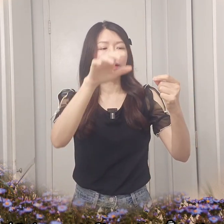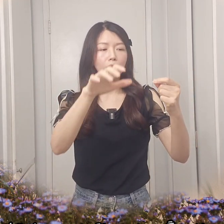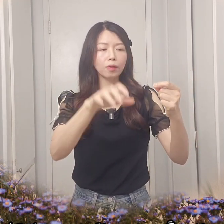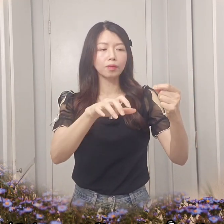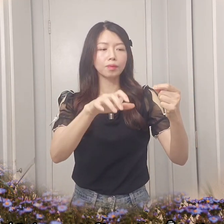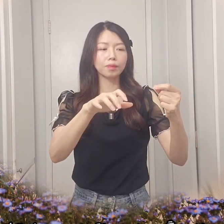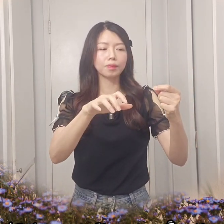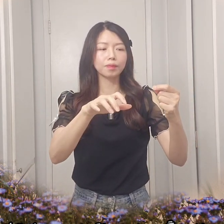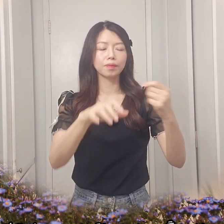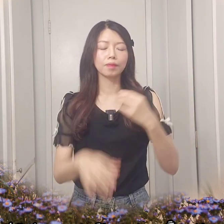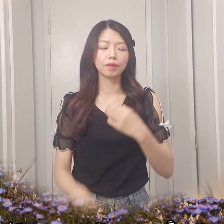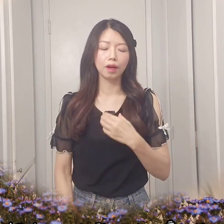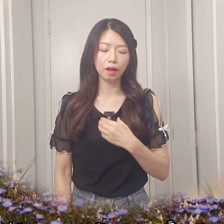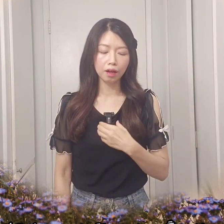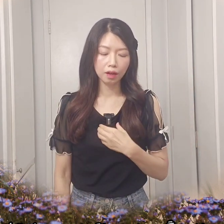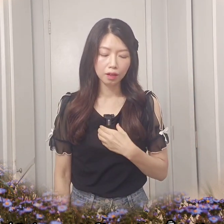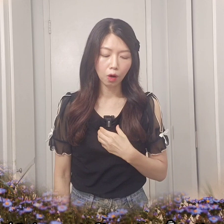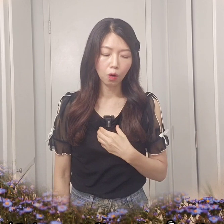앞에서